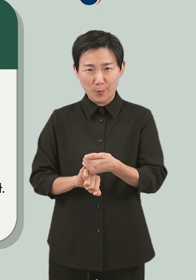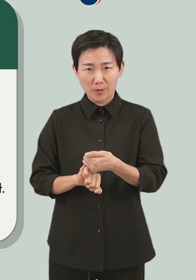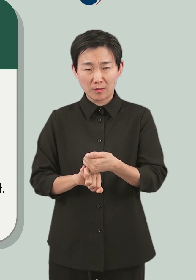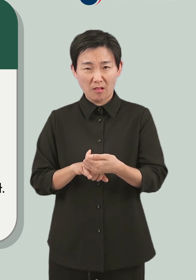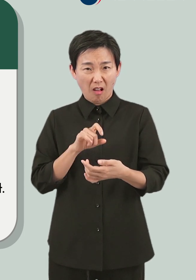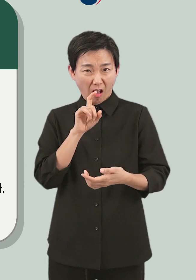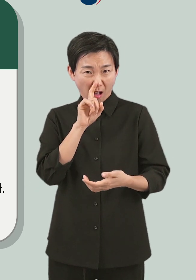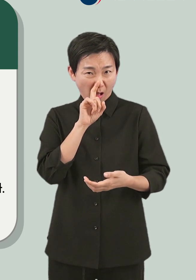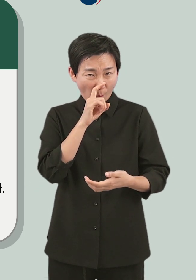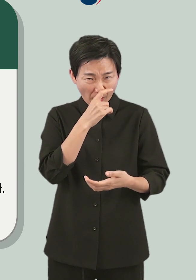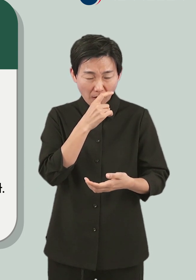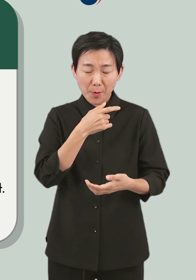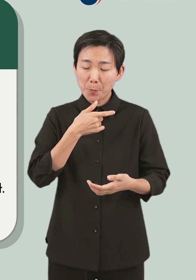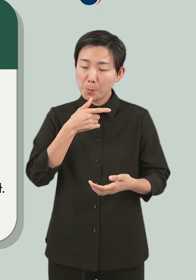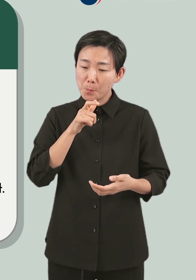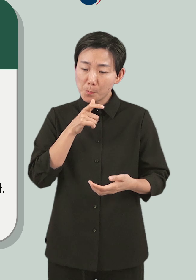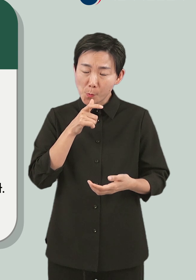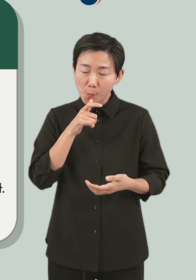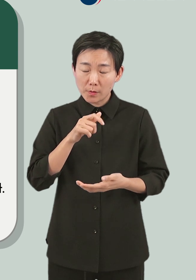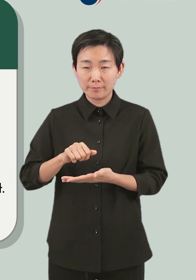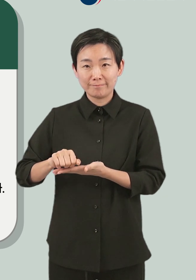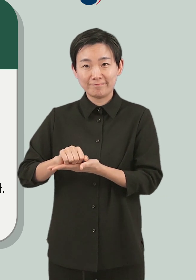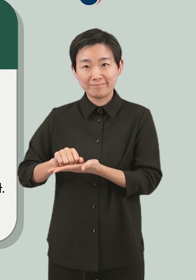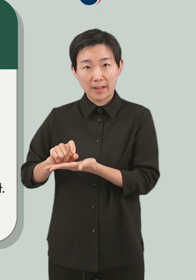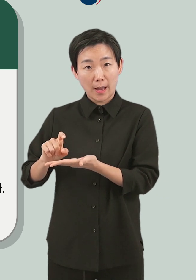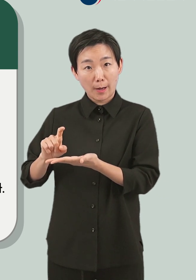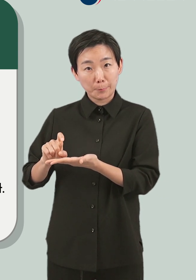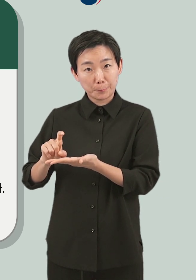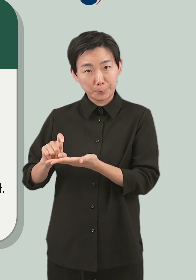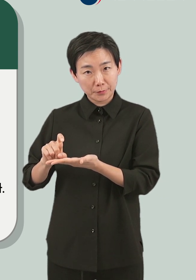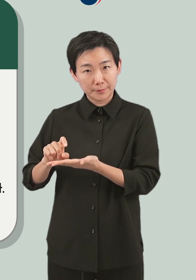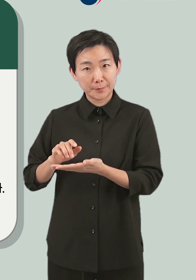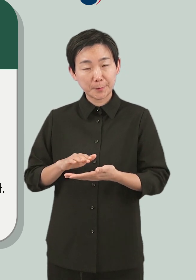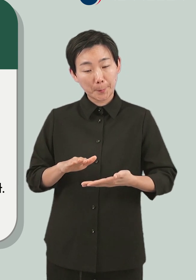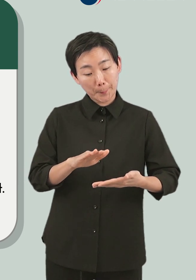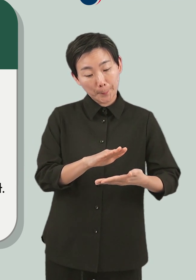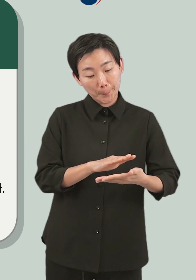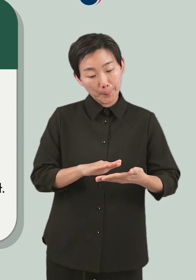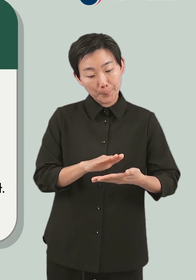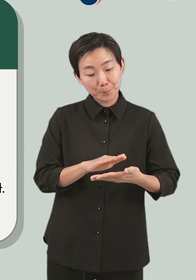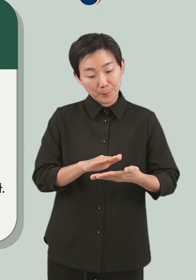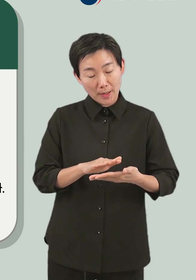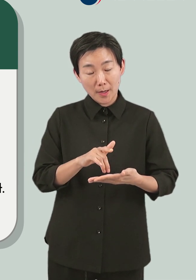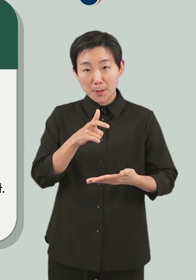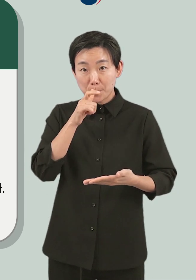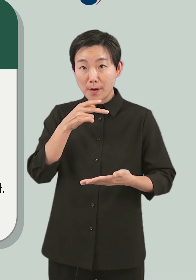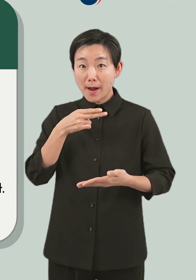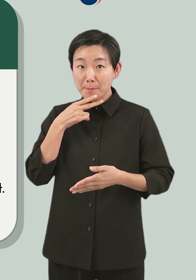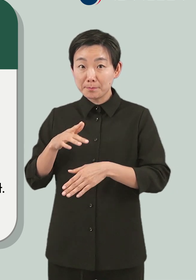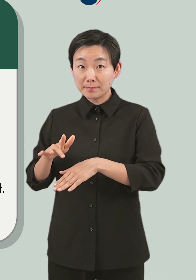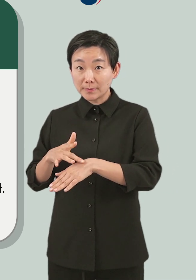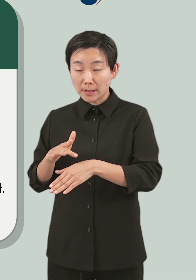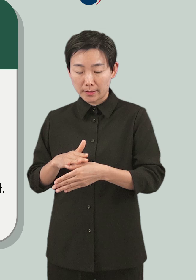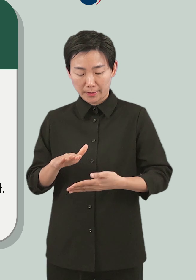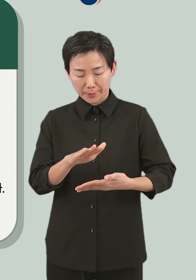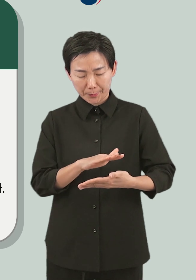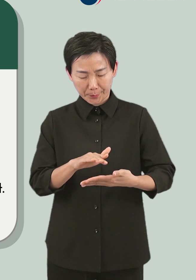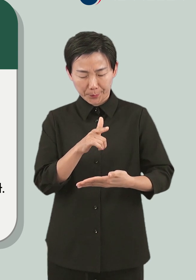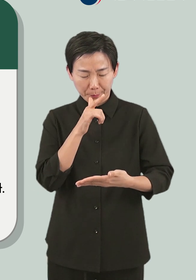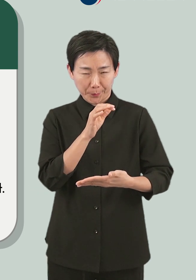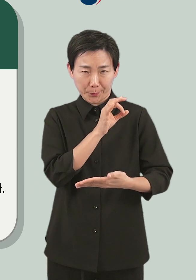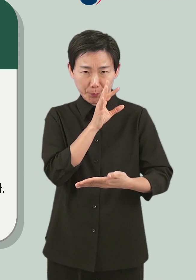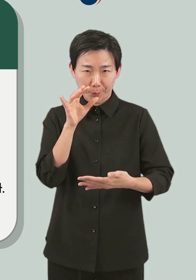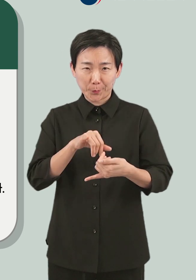오염된 경우에는 물이나 희석한 중성세제를 부드러운 천에 적셔 닦고 이후 마른 천으로 물기를